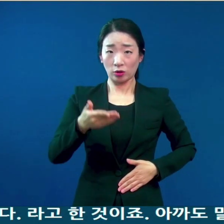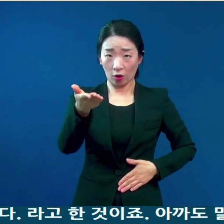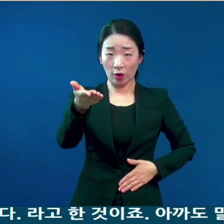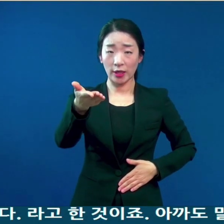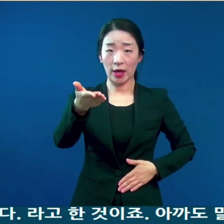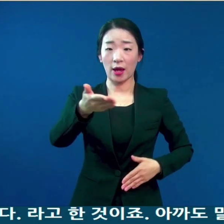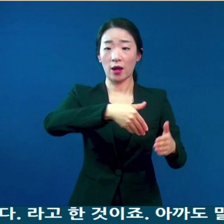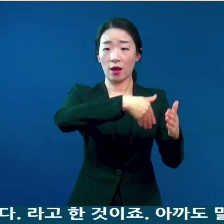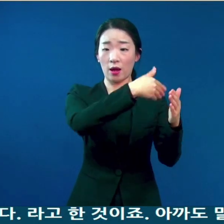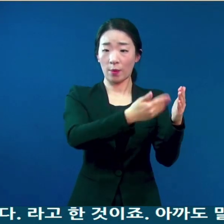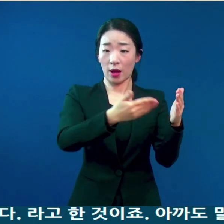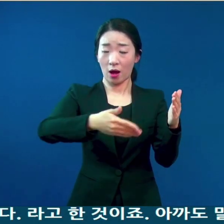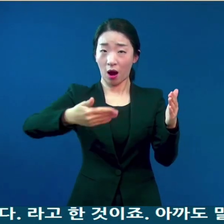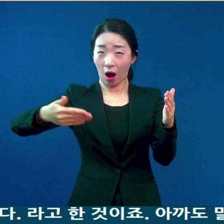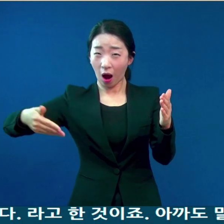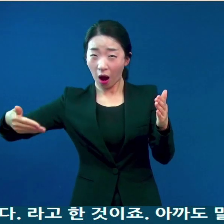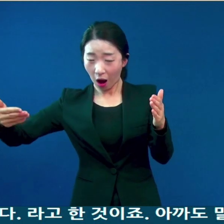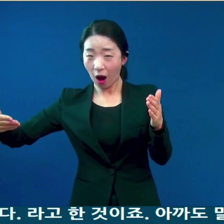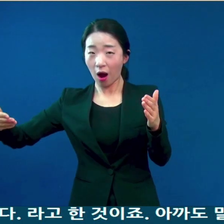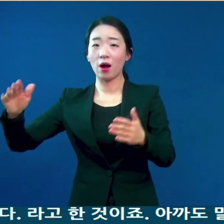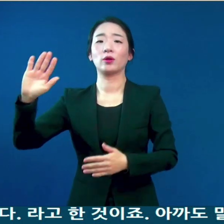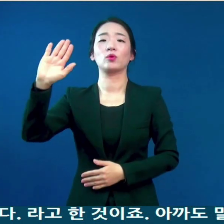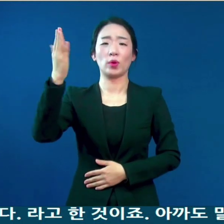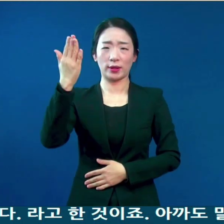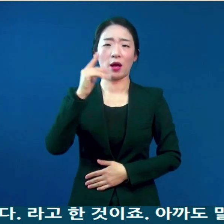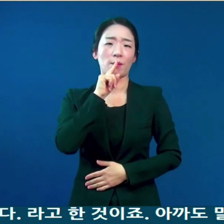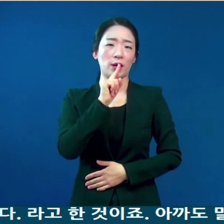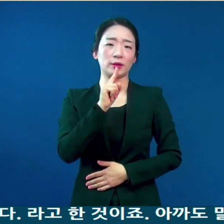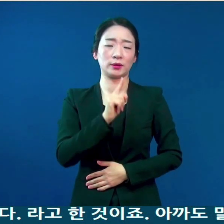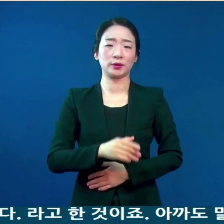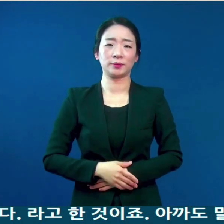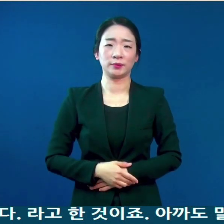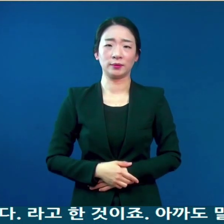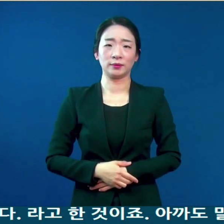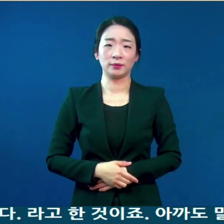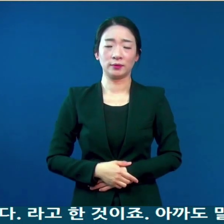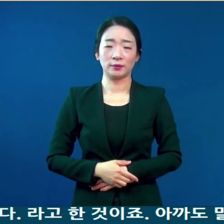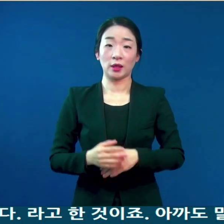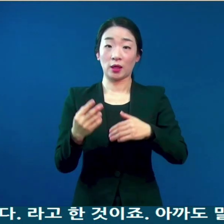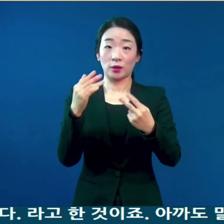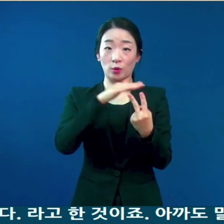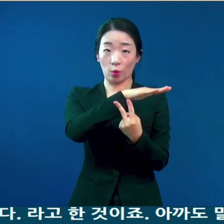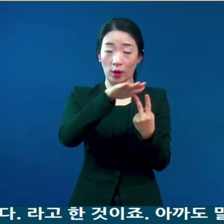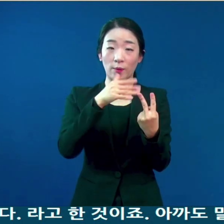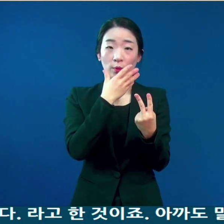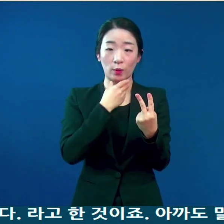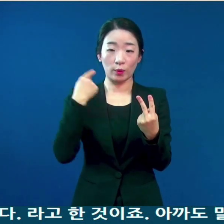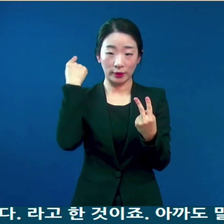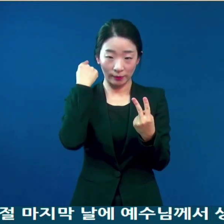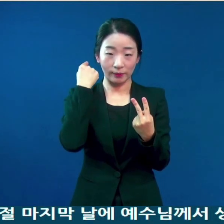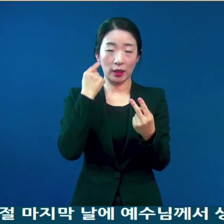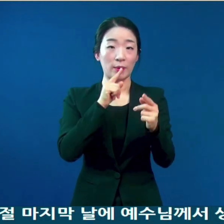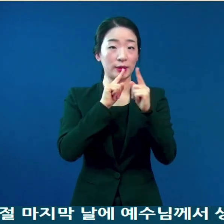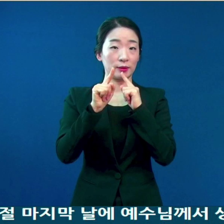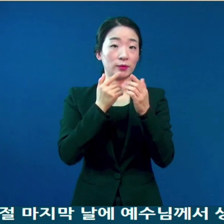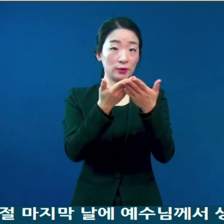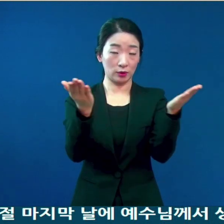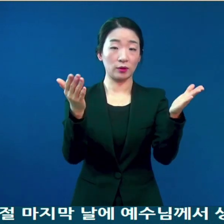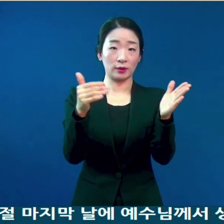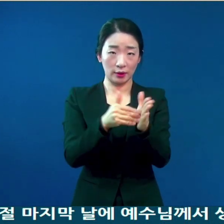너희 배를 통하여 세상에 흘러넘치리라. 요한복음 7장 38절에서 이렇게 말씀하셨죠. 그 생수의